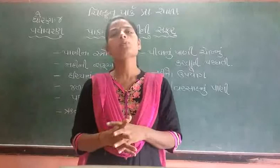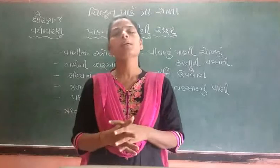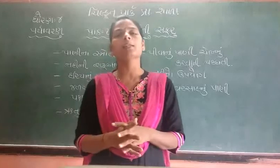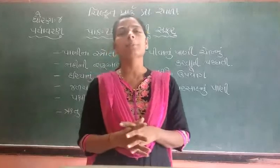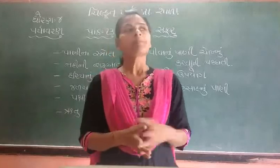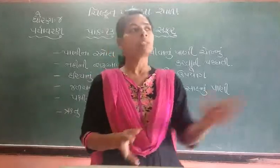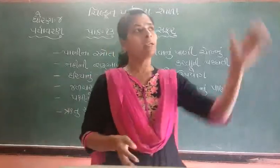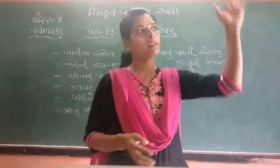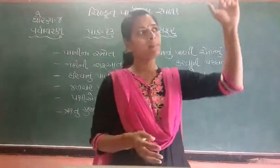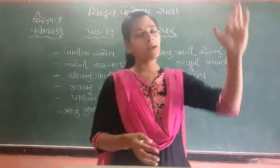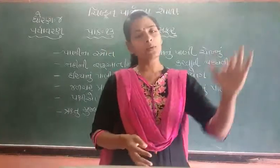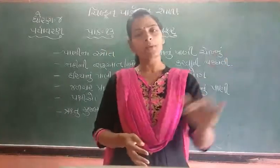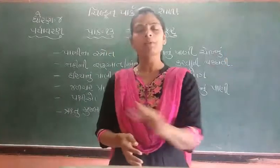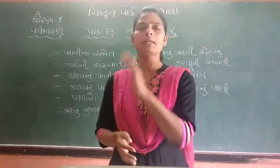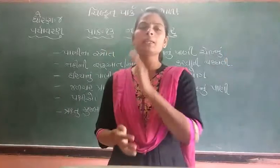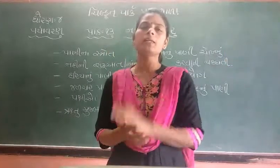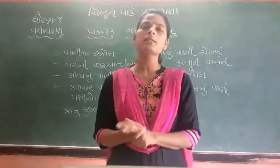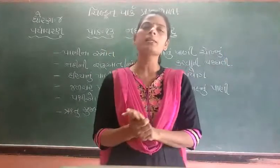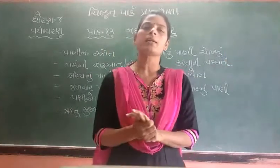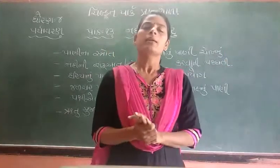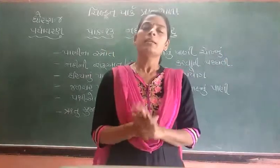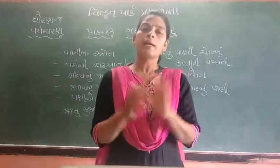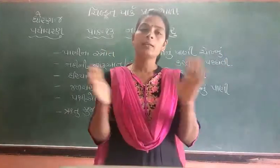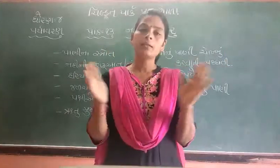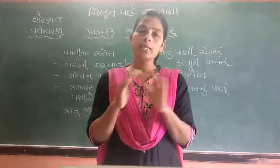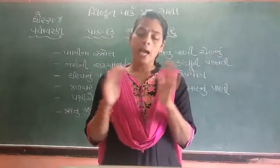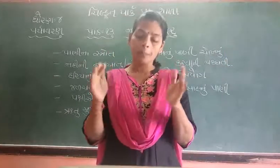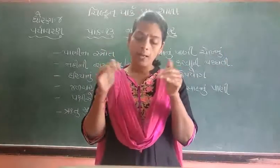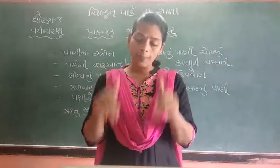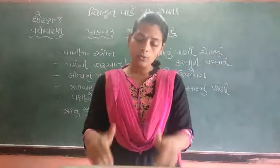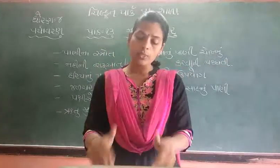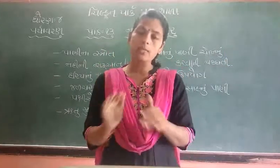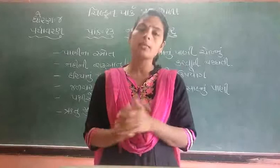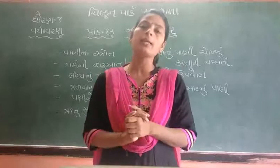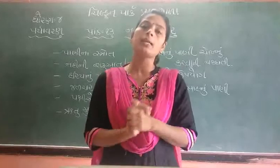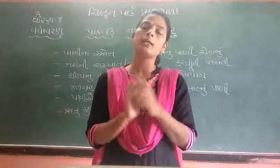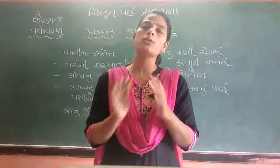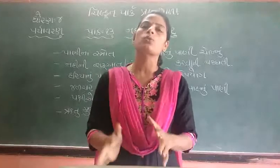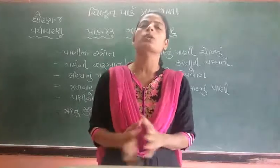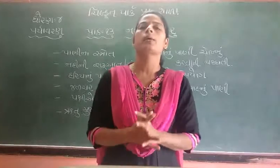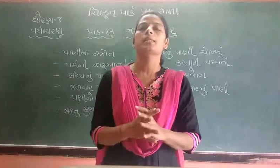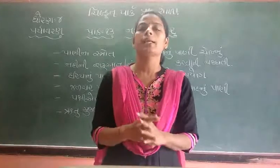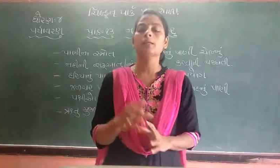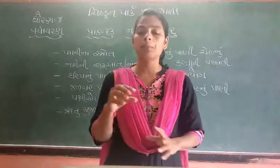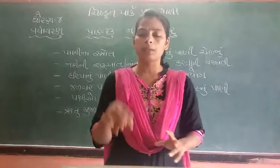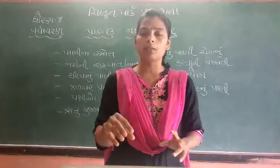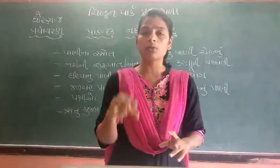અલગ હતી, જયારે નદી બાળકો પર્વતમાંથી નીકળે છે ને ત્યારે નદીની આરપાર આપણે જોઈ શકીએ ને એટલી ચોખ્ખી હોય છે, એની અંદર પથ્થર